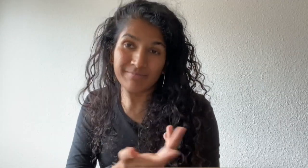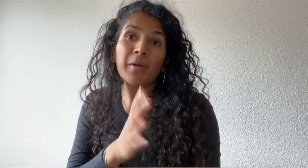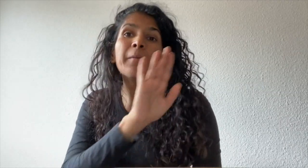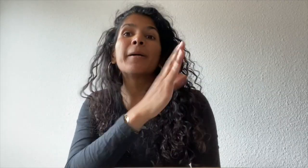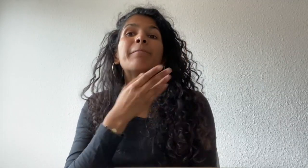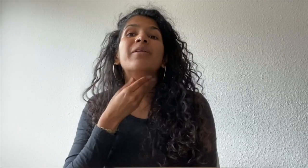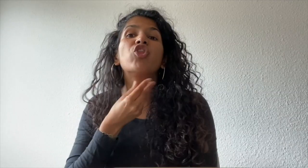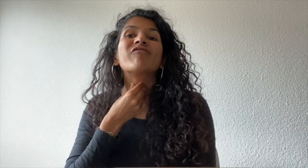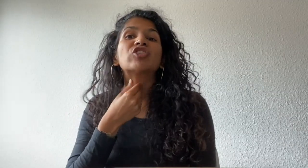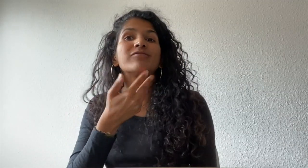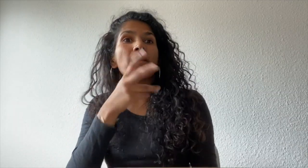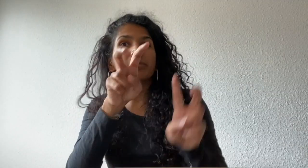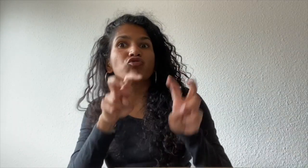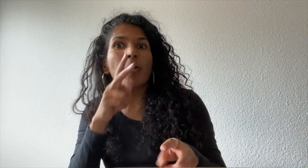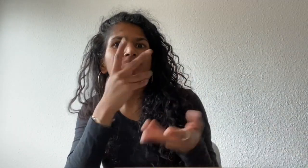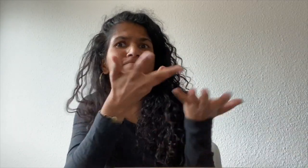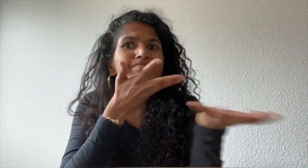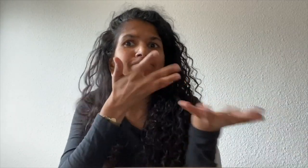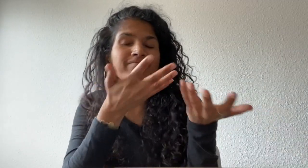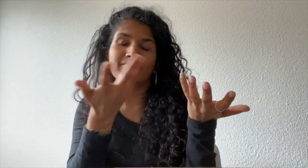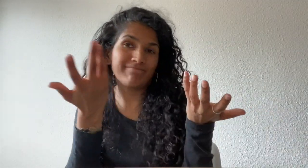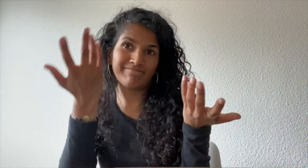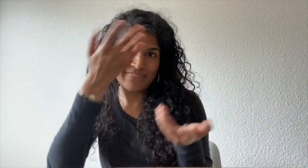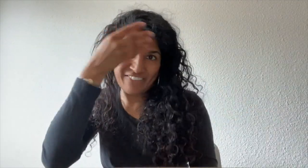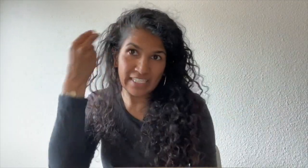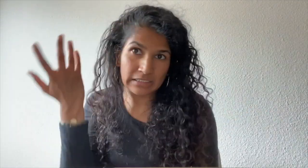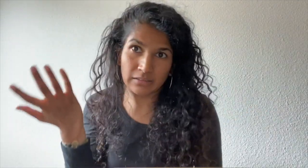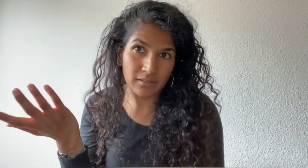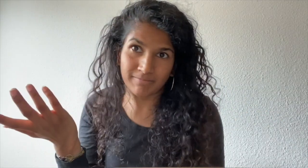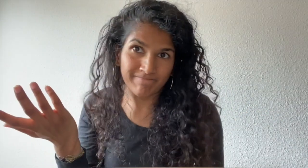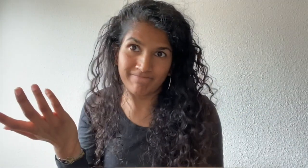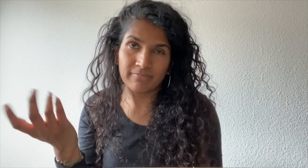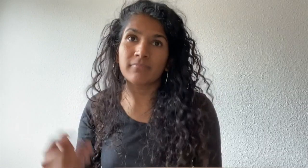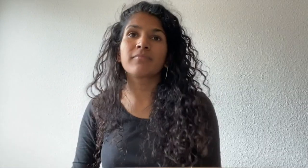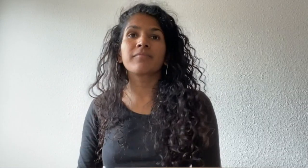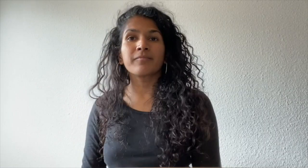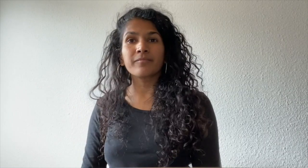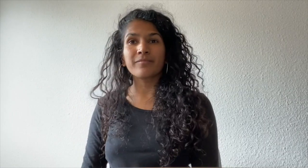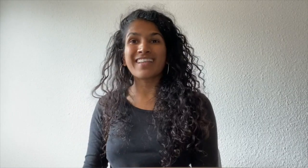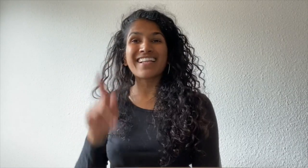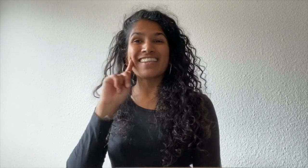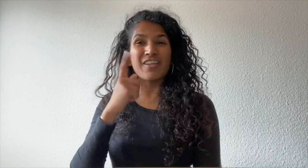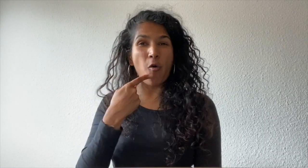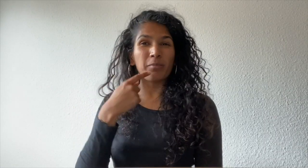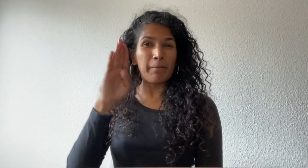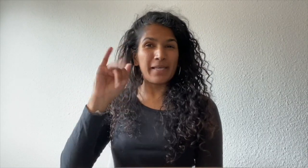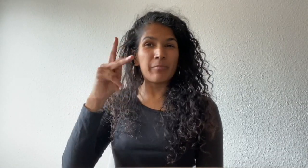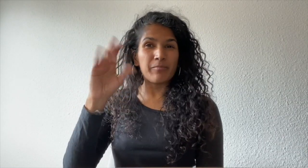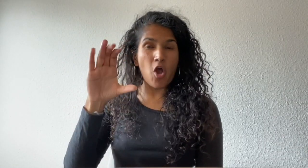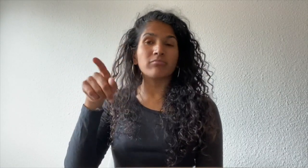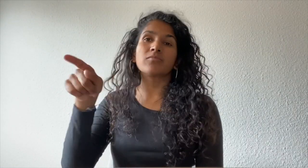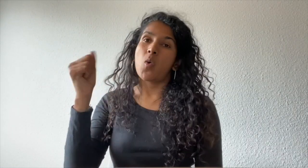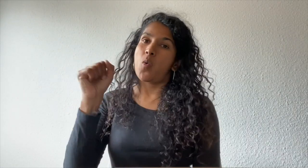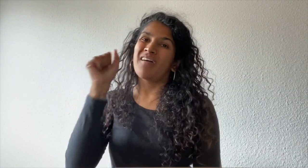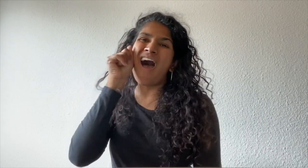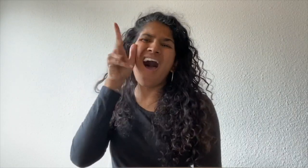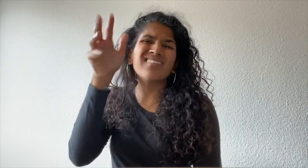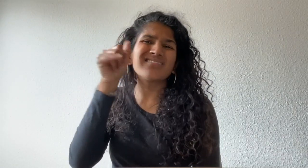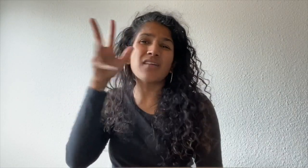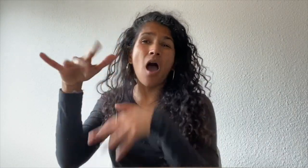fokussiert. Sie fühlen sich schlichtweg vergessen. Dabei sind BIPOC durch die Sichtbarkeit